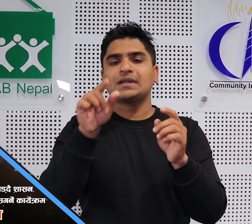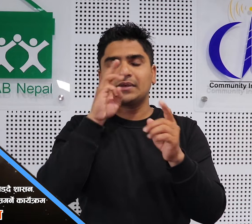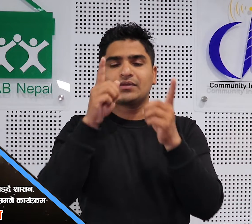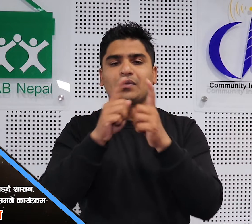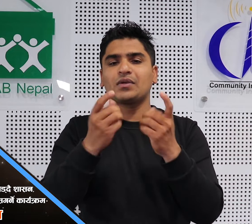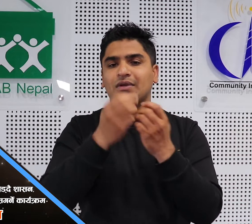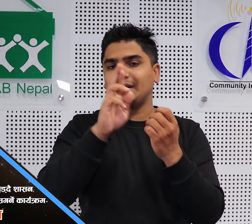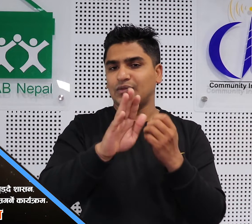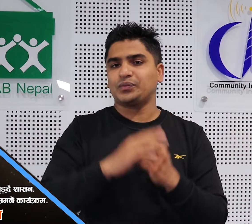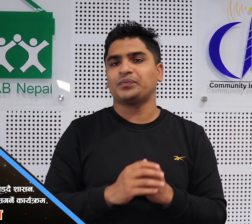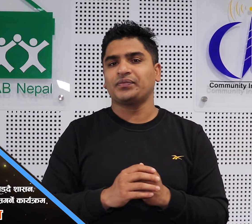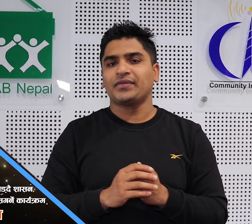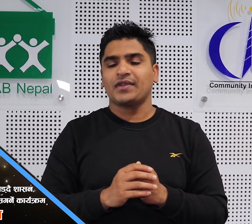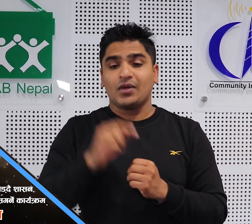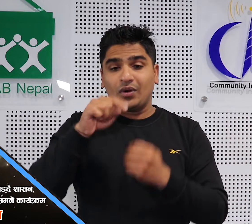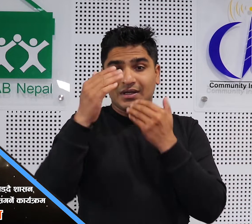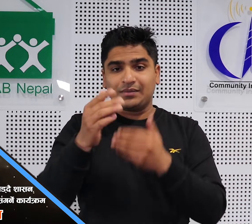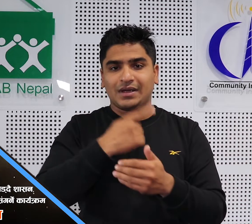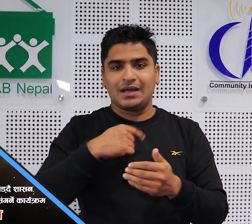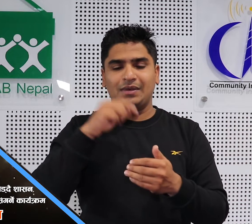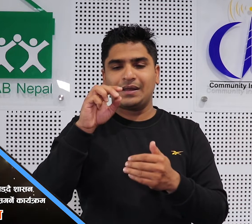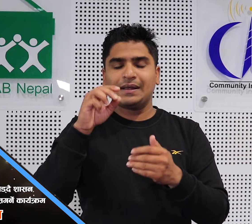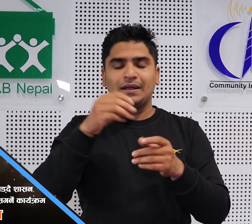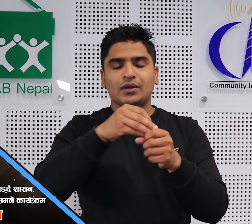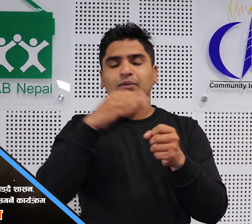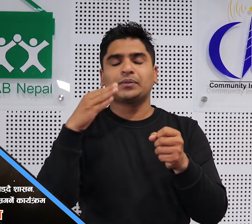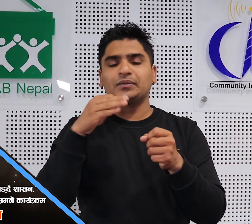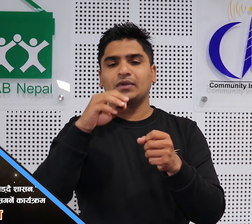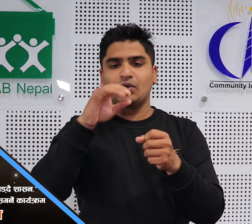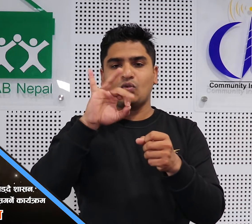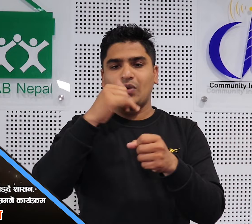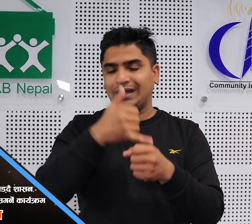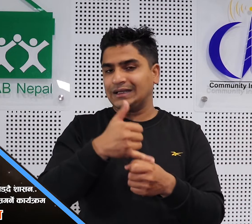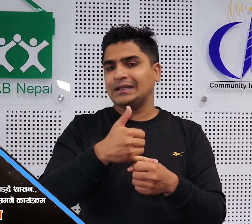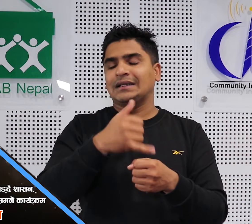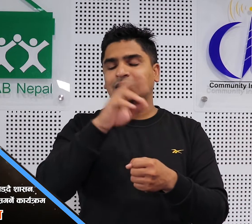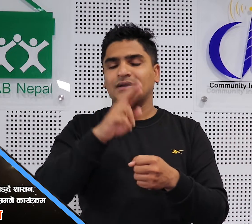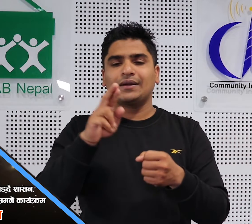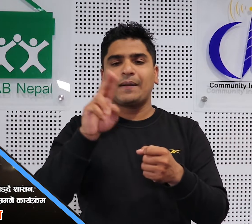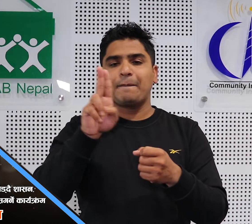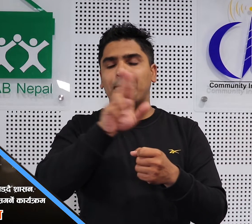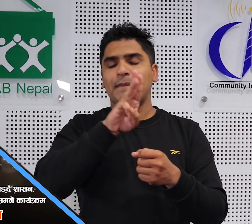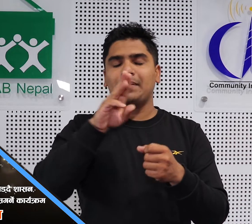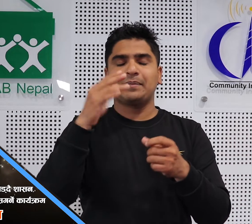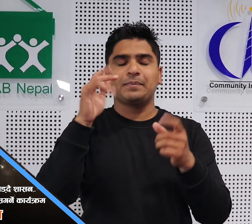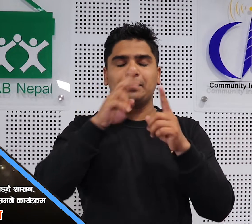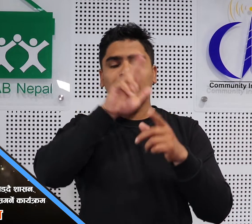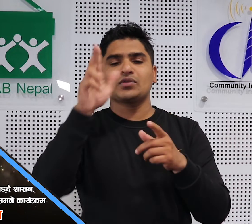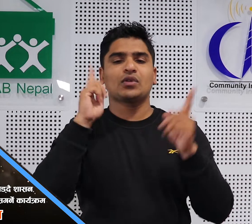छलफल गरिरहेका छौं। अहिलेसम्म हामीले मिथिला नगरपालिका, वालिङ नगरपालिका र भीमेश्वर नगरपालिकाको कुरा सुन्यौं। अब